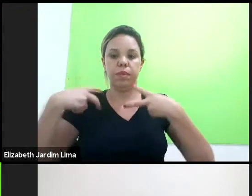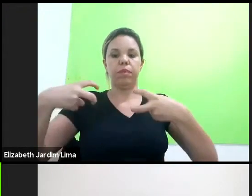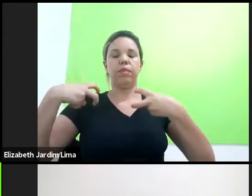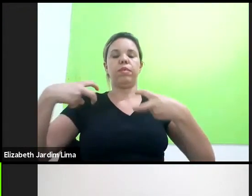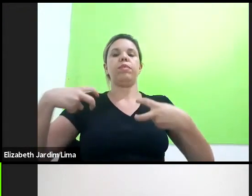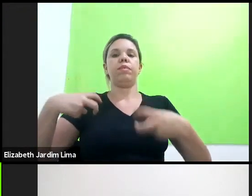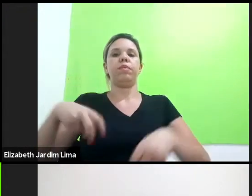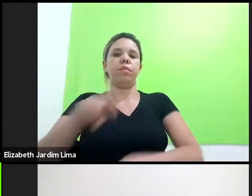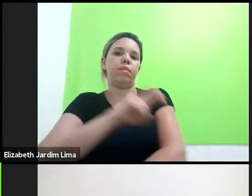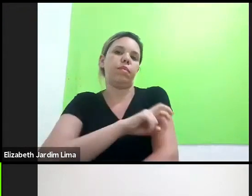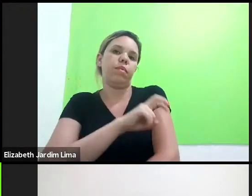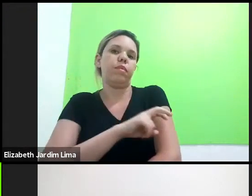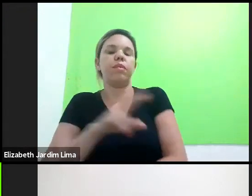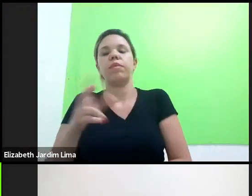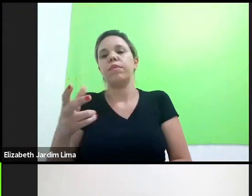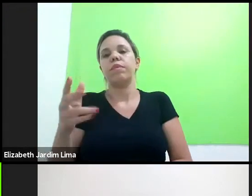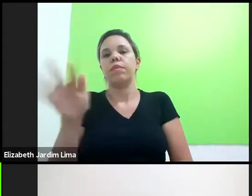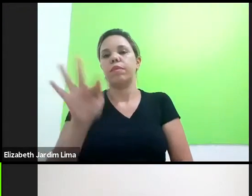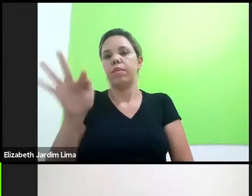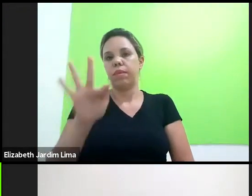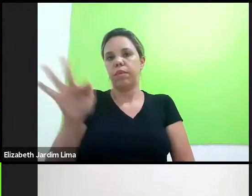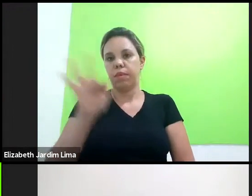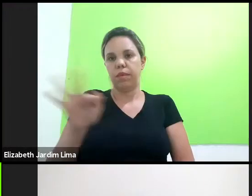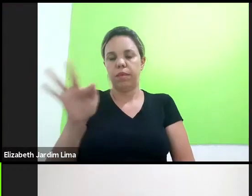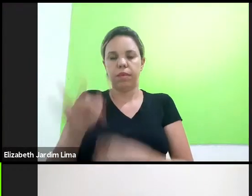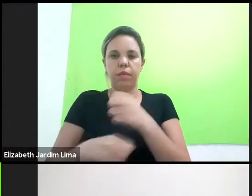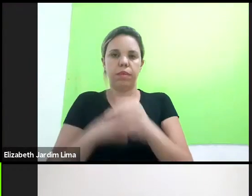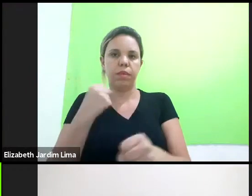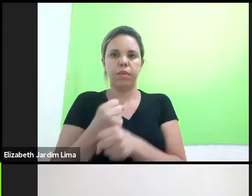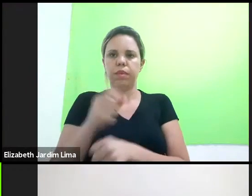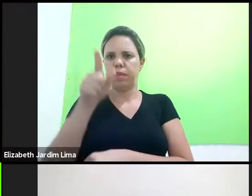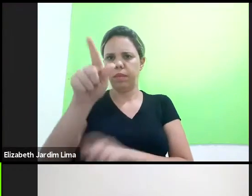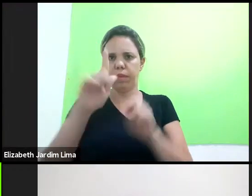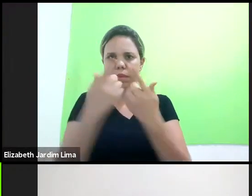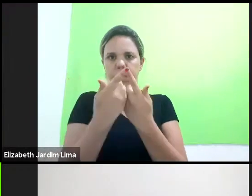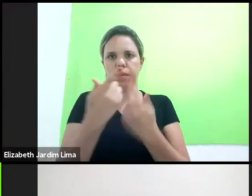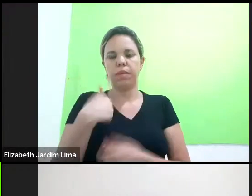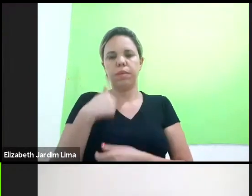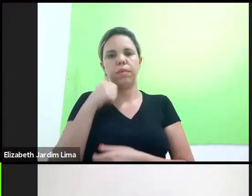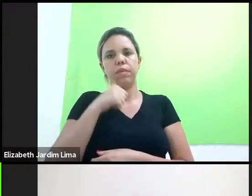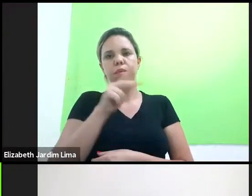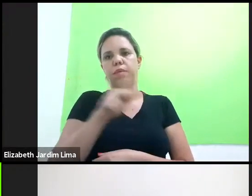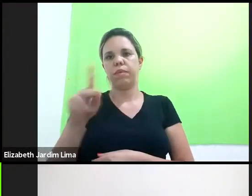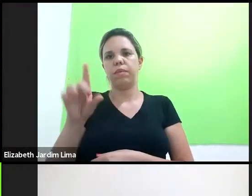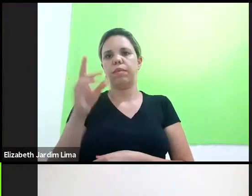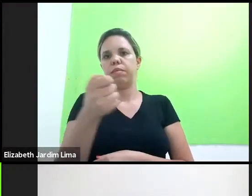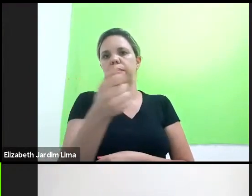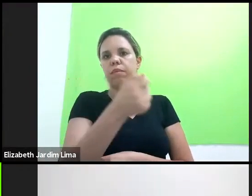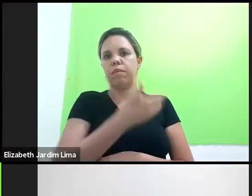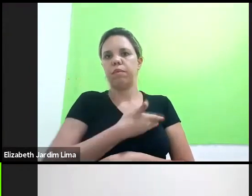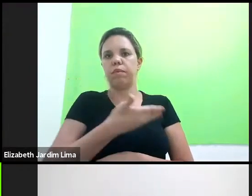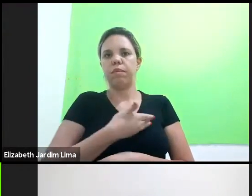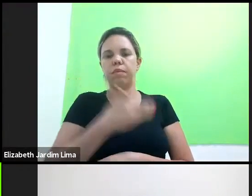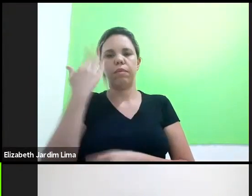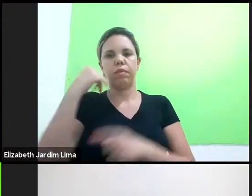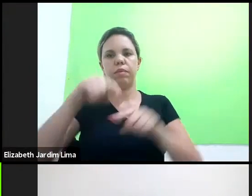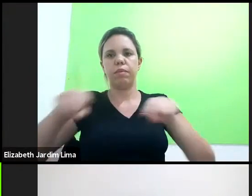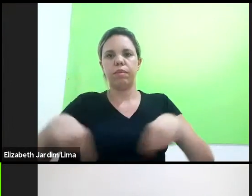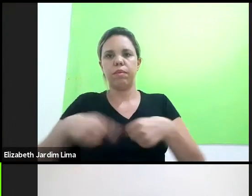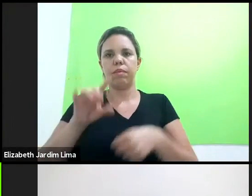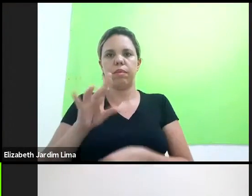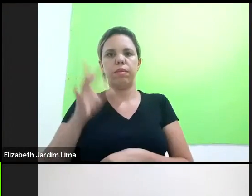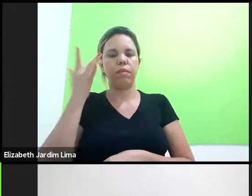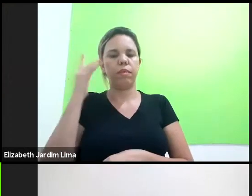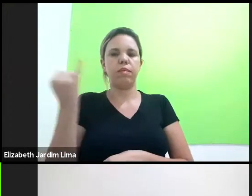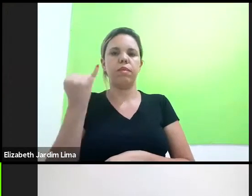ano da universidade, as únicas pessoas que conheciam, sabiam que eu era quilombola, era minha orientadora e poucos colegas de sala, né? Então, acho que é